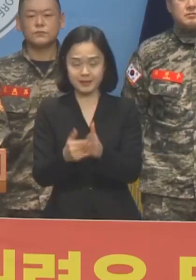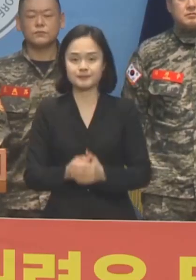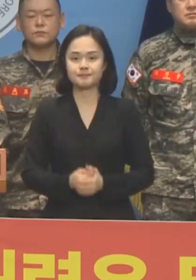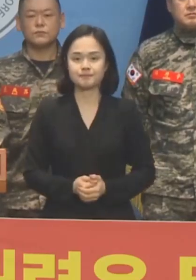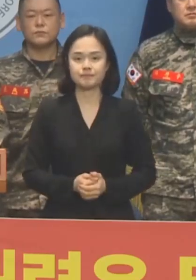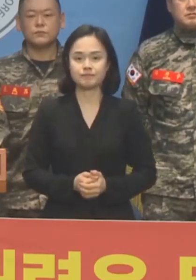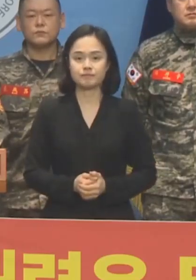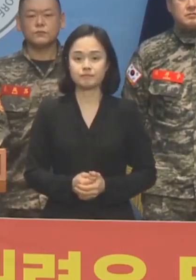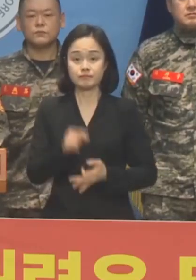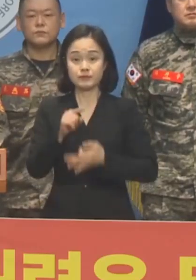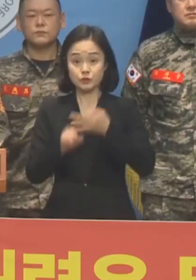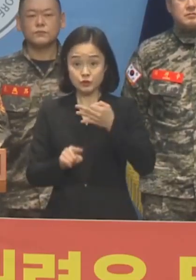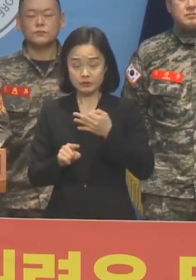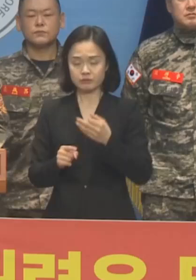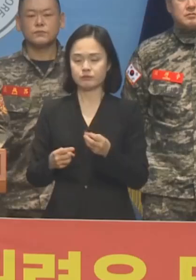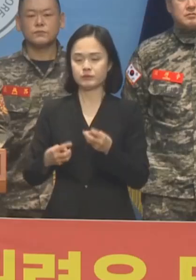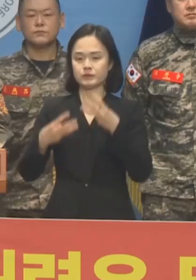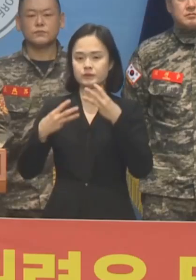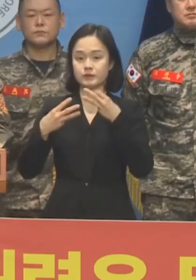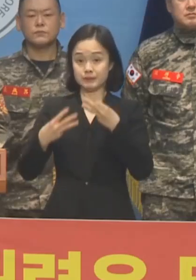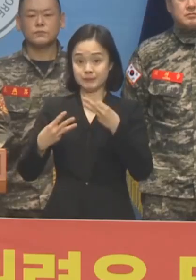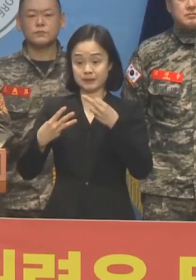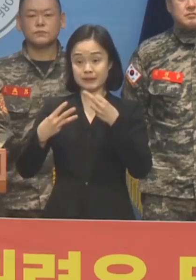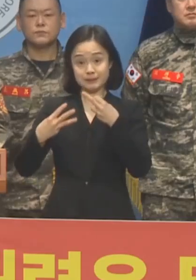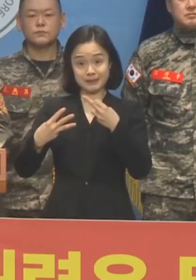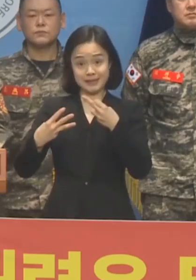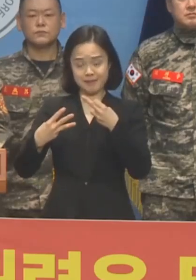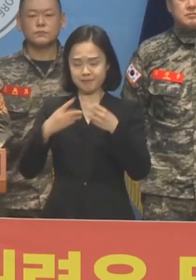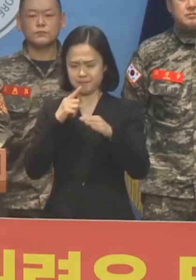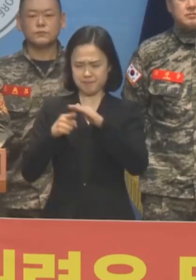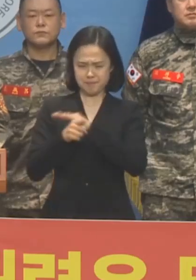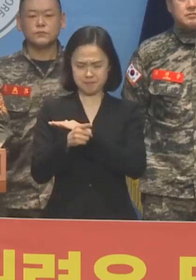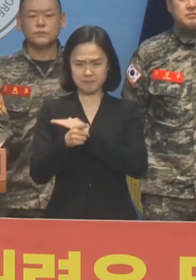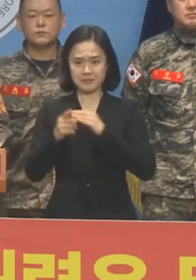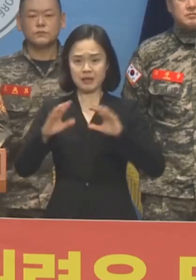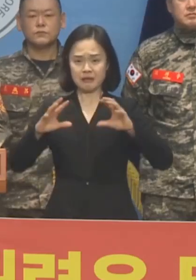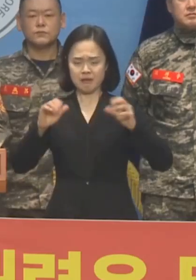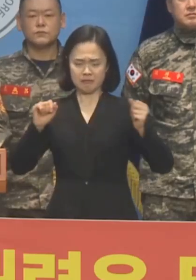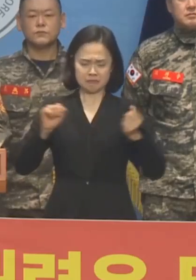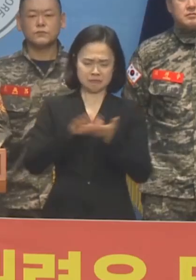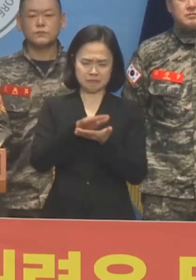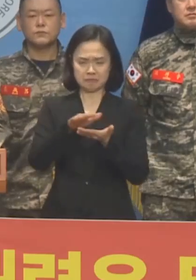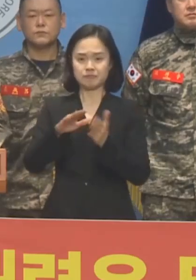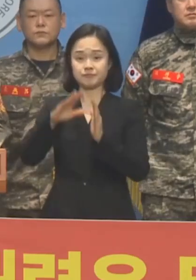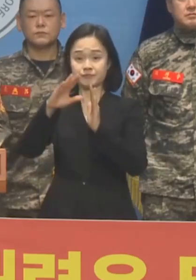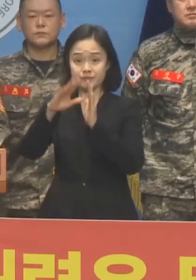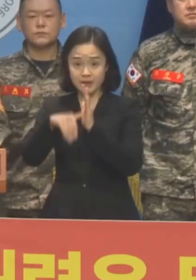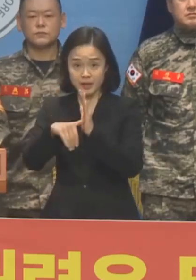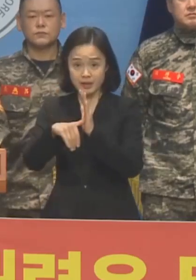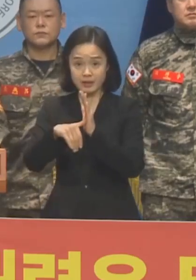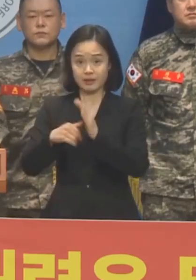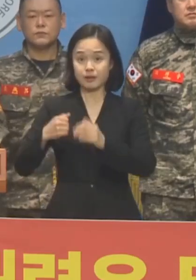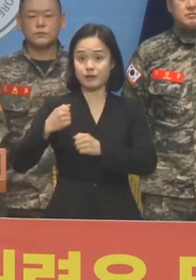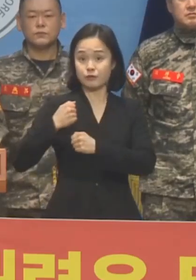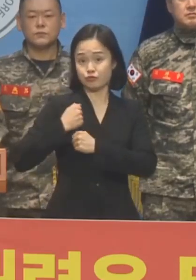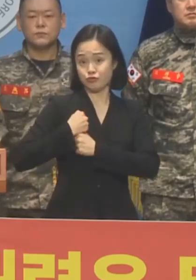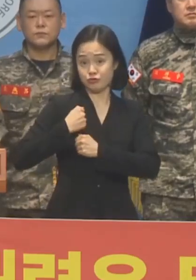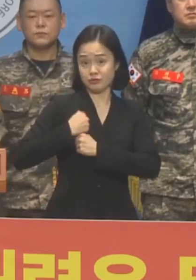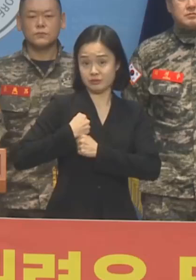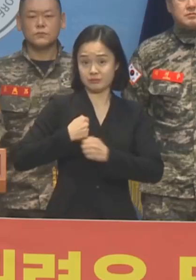당시 군경 수뇌부는 박정훈 대령처럼 불법적이고 부당한